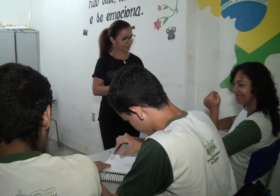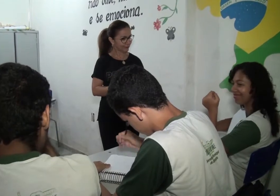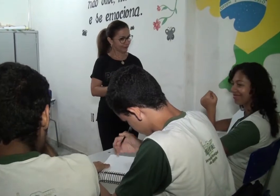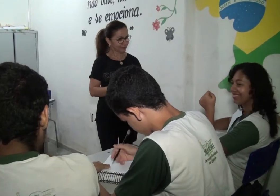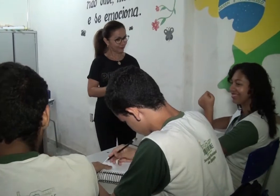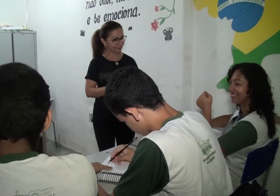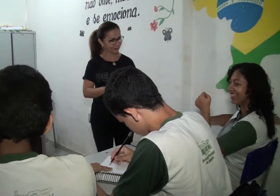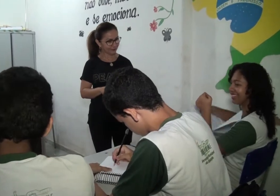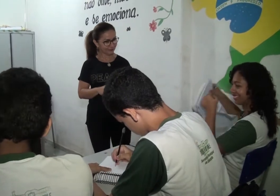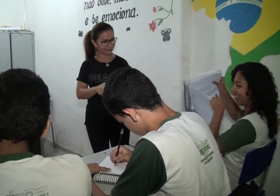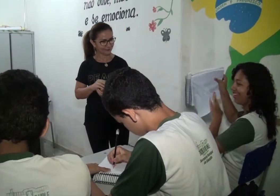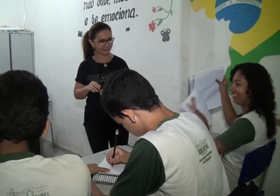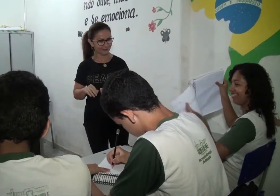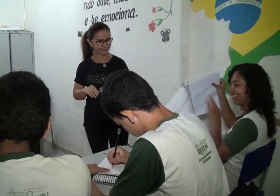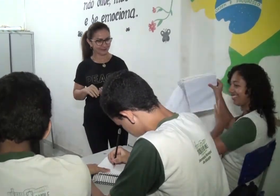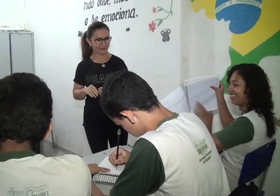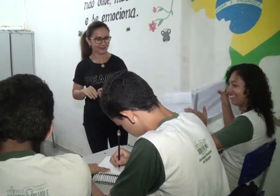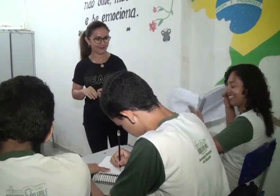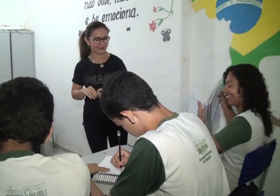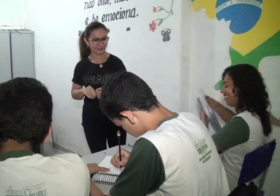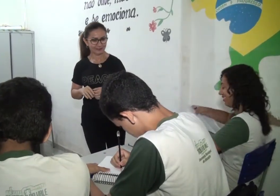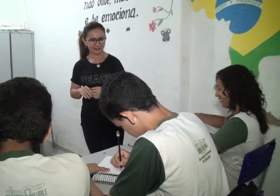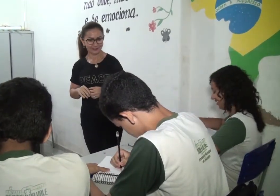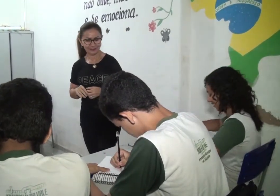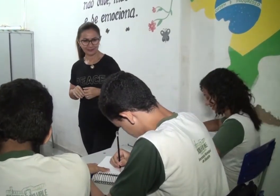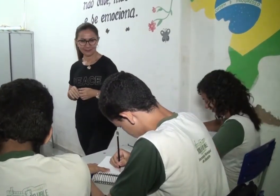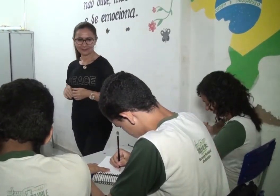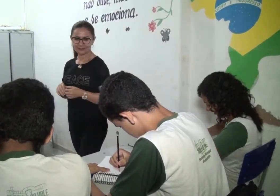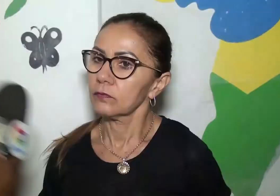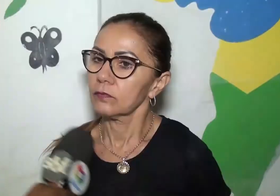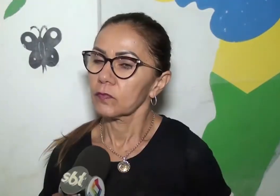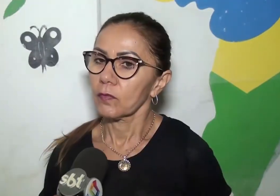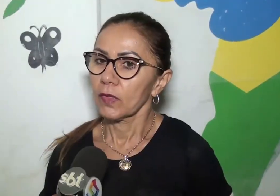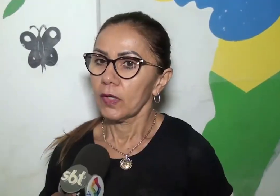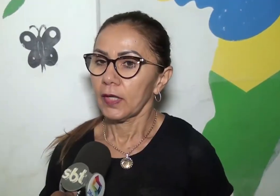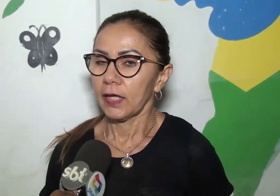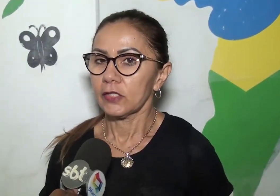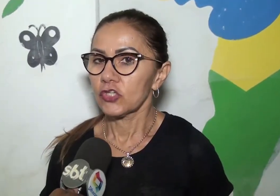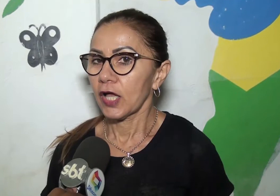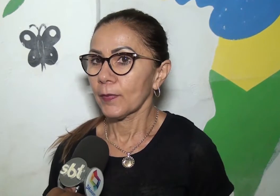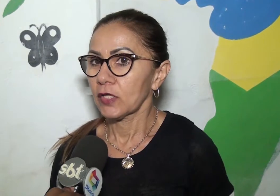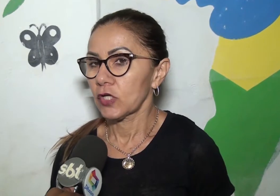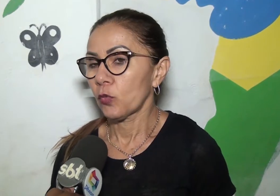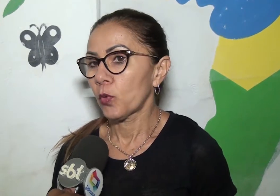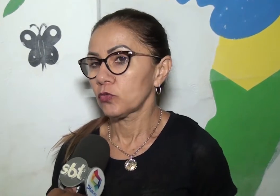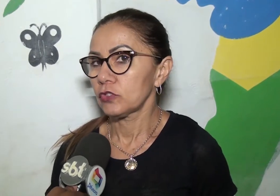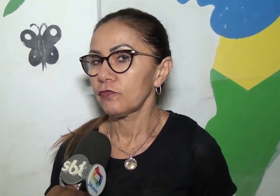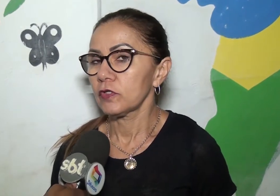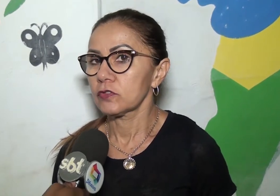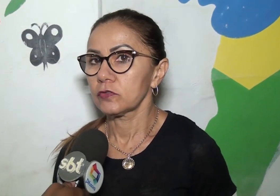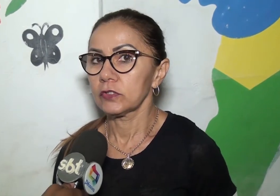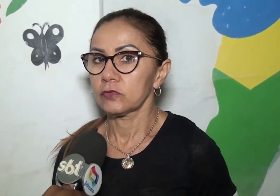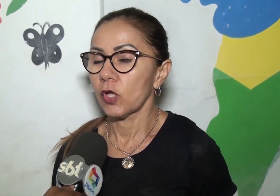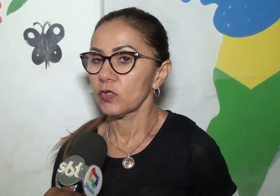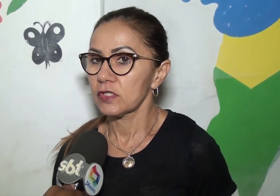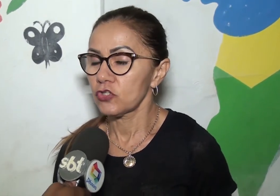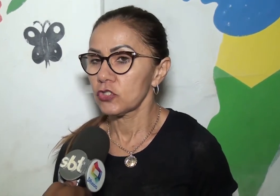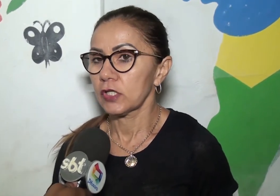pessoas com deficiência na sociedade e no mercado de trabalho? Antigamente era um pouco difícil, isso não existia,